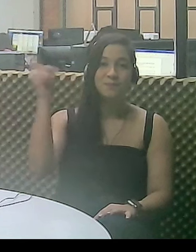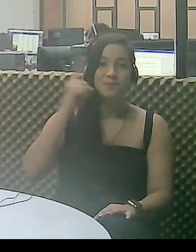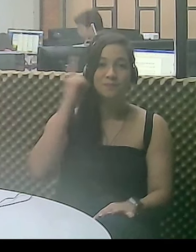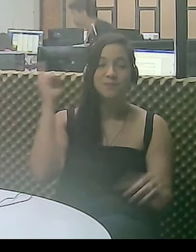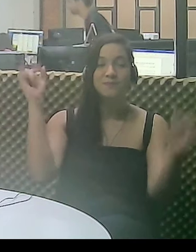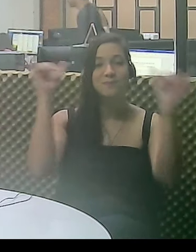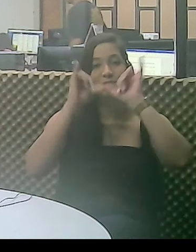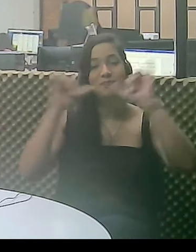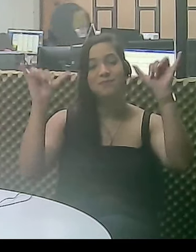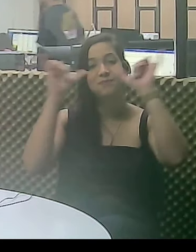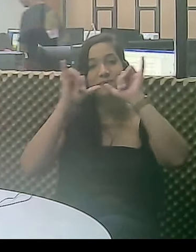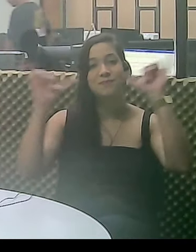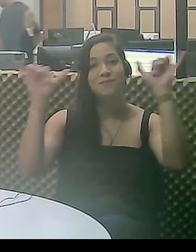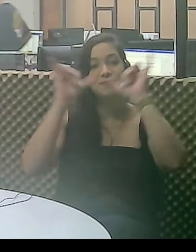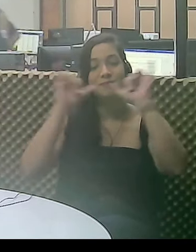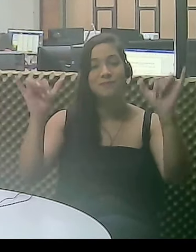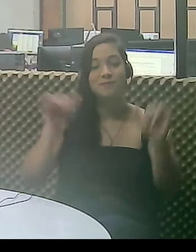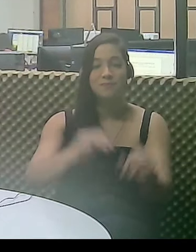Giro de